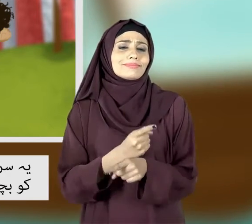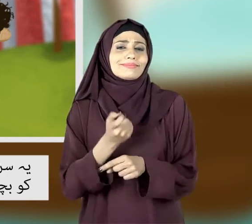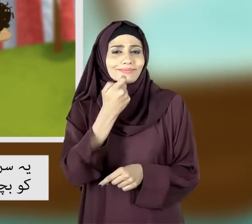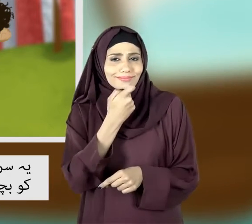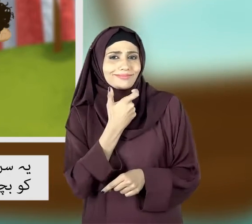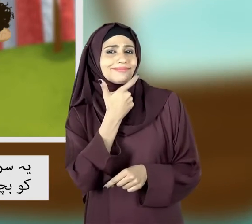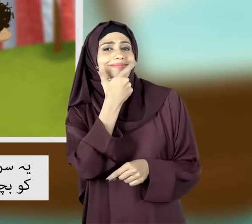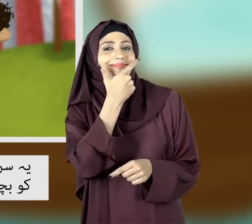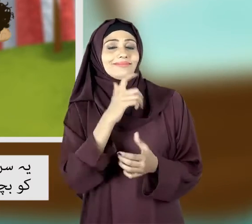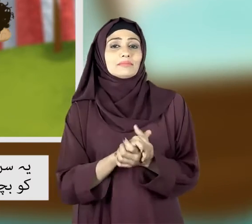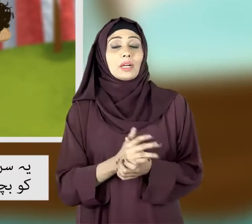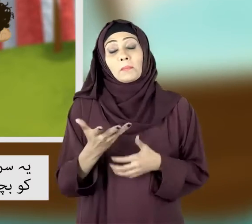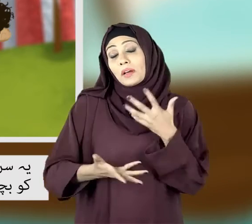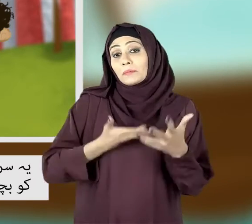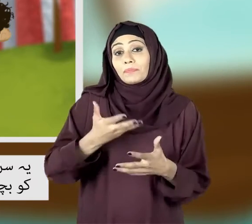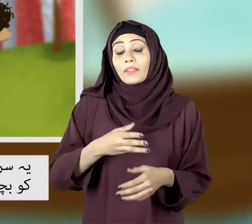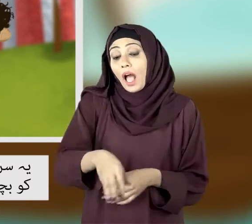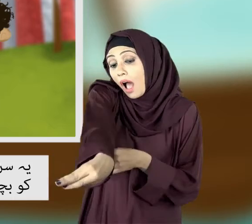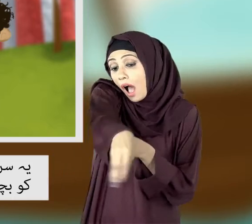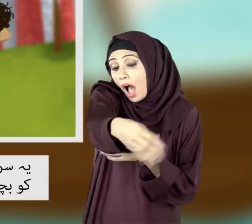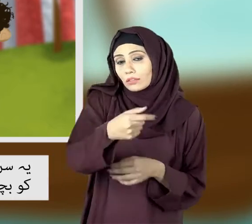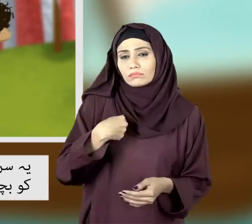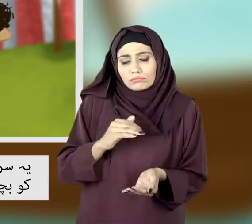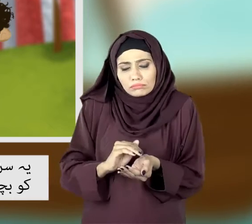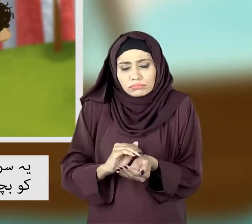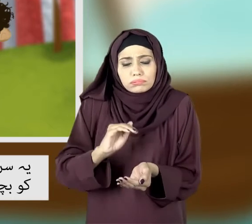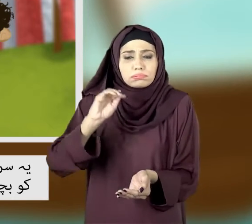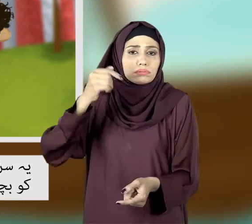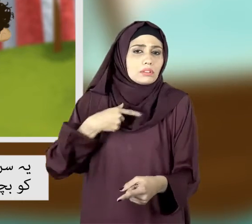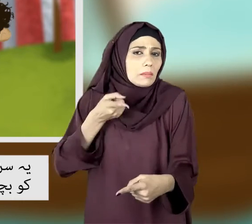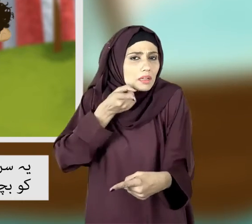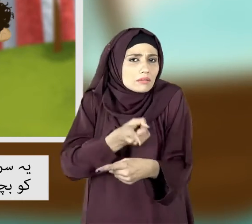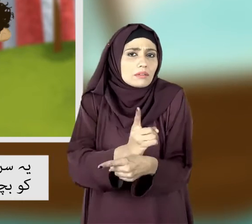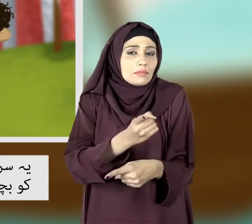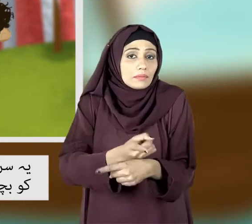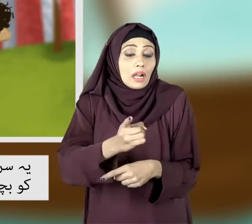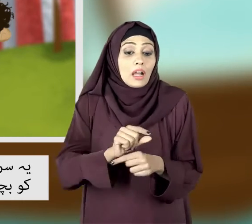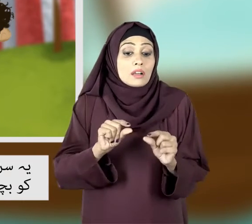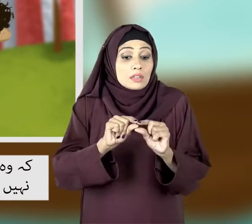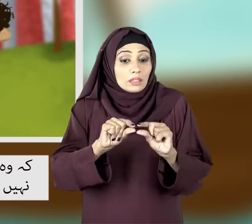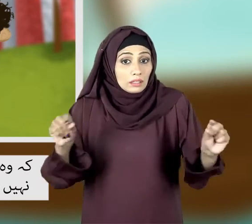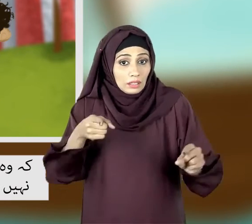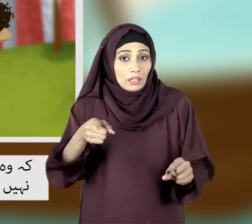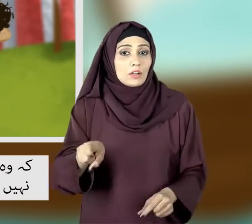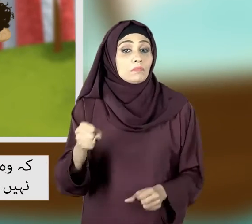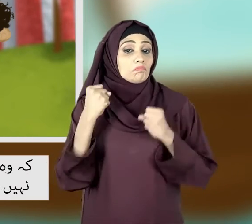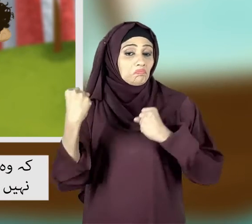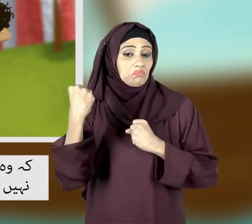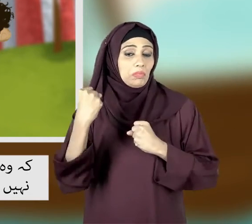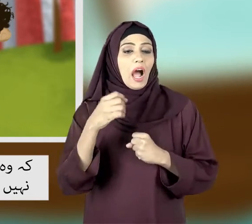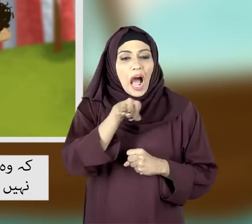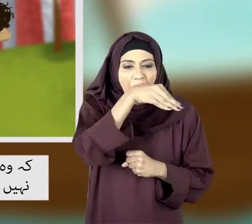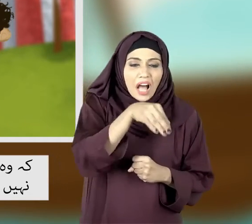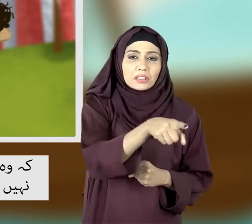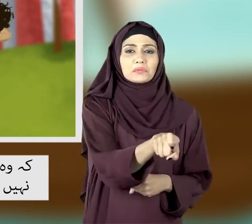مہوت مسکرایا اور کہا کہ ان ہاتھیوں کو بچپن سے یہ تربیت دی گئی ہے کہ وہ اس رسی سے کمزور